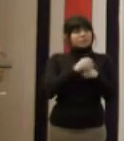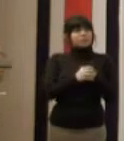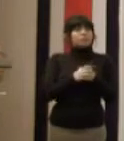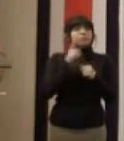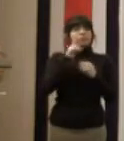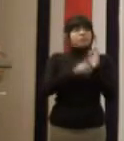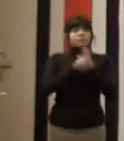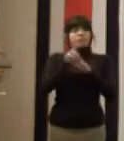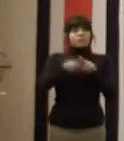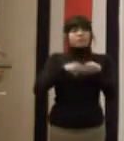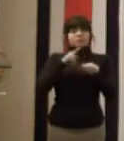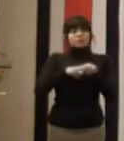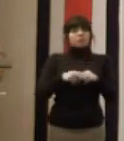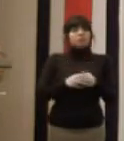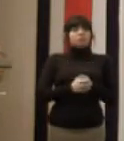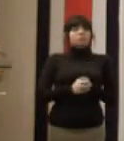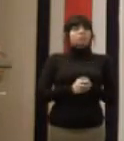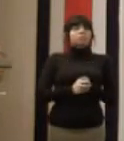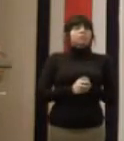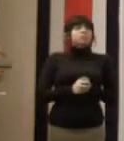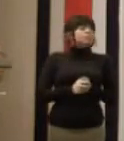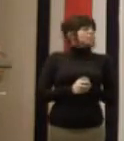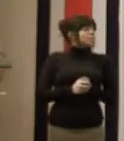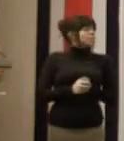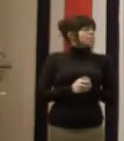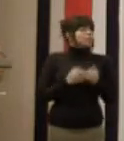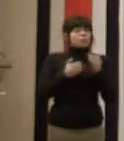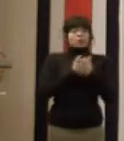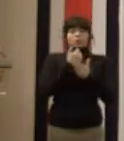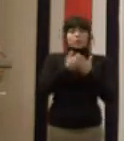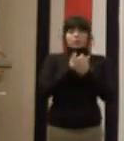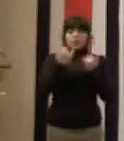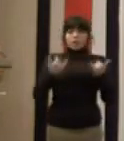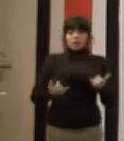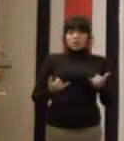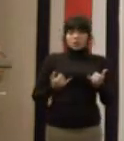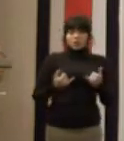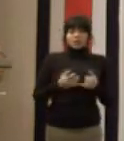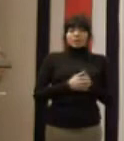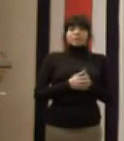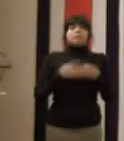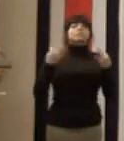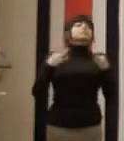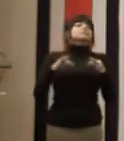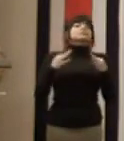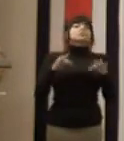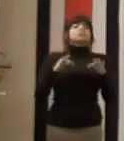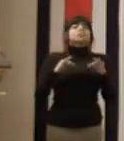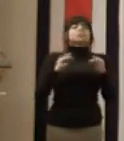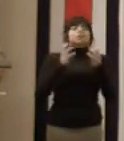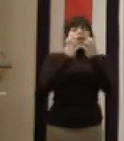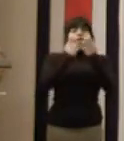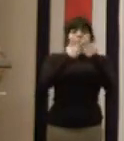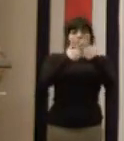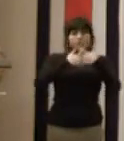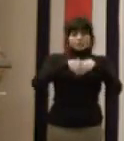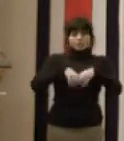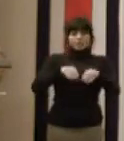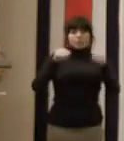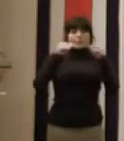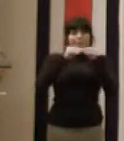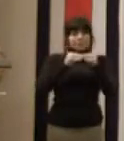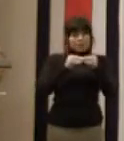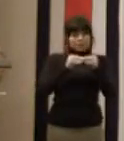nacional. Lo novedoso ahora es que tratamos de articular aún